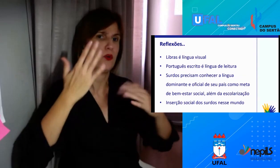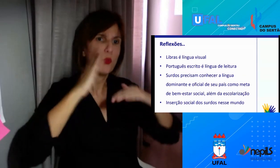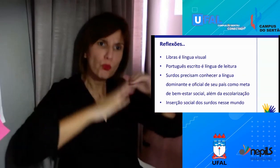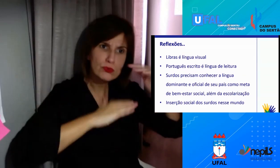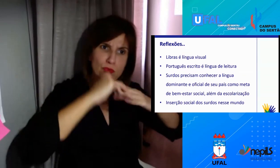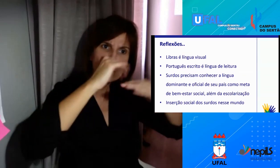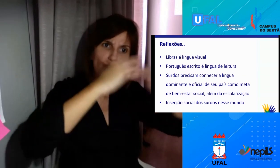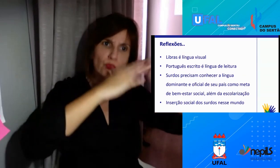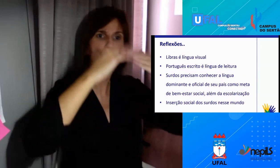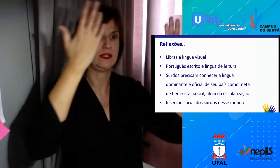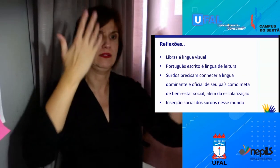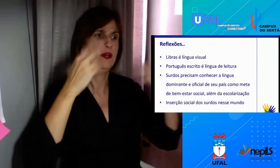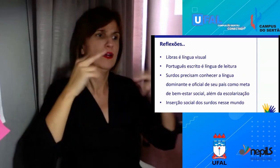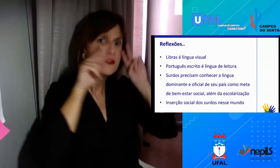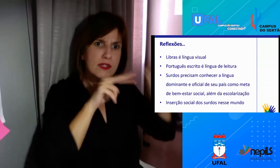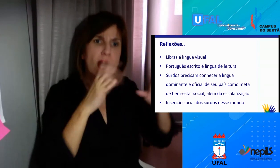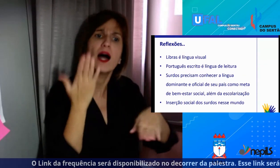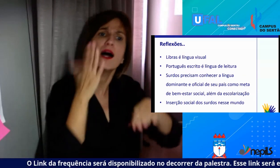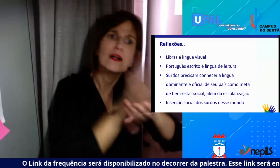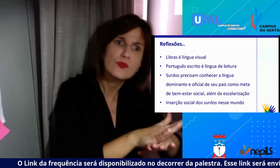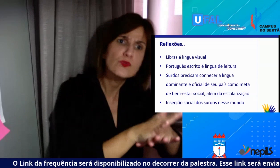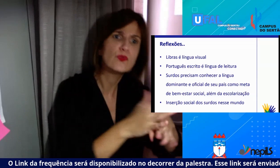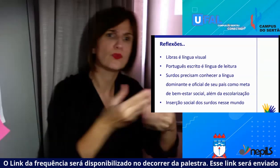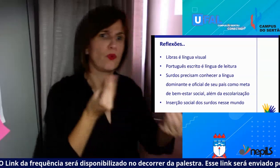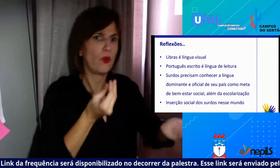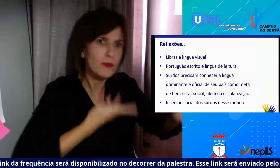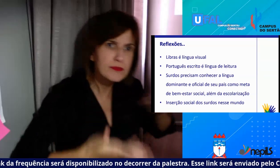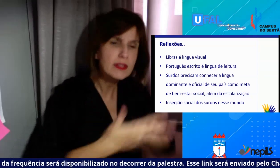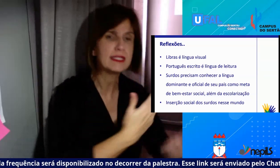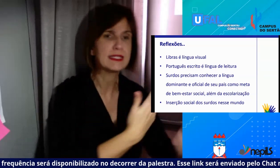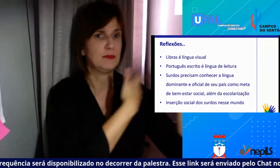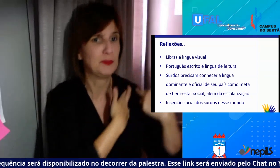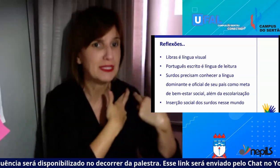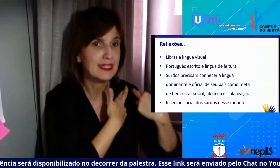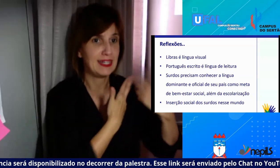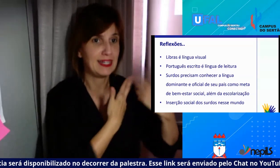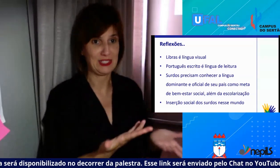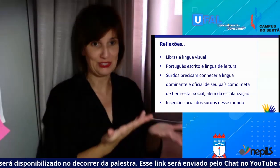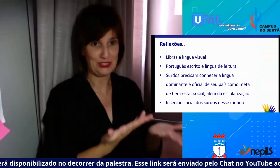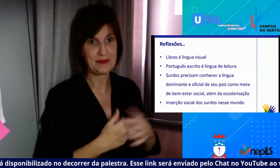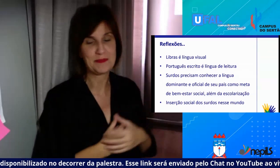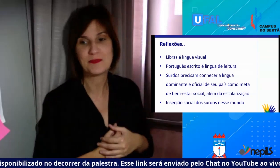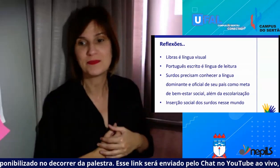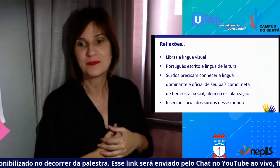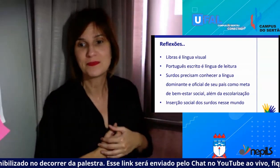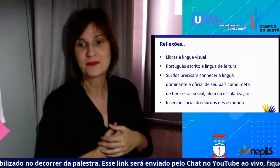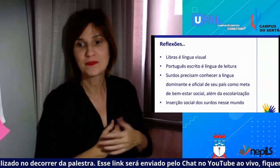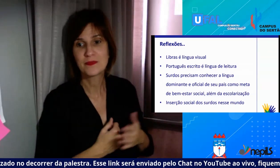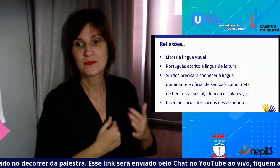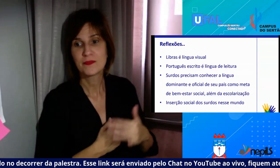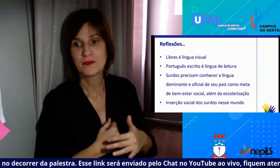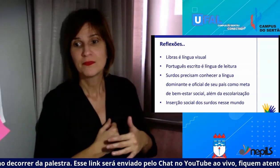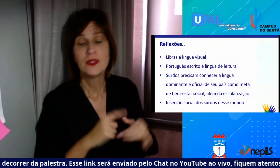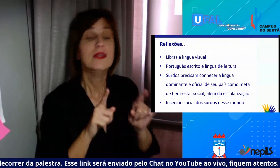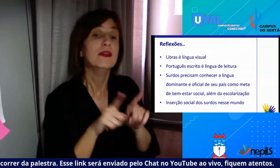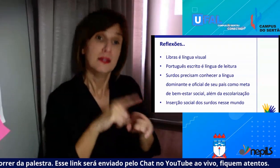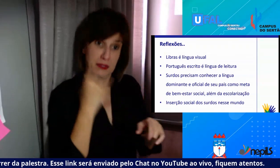nos alunos, o pensamento crítico, a construção de questões do